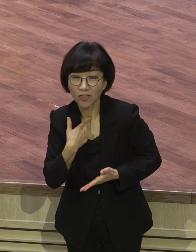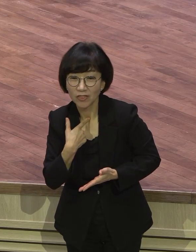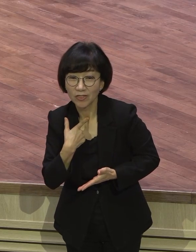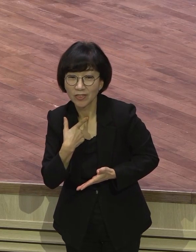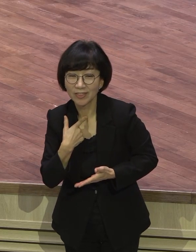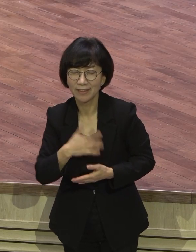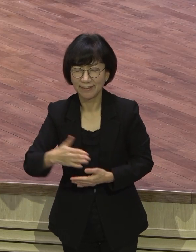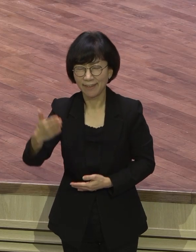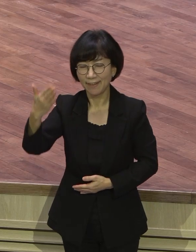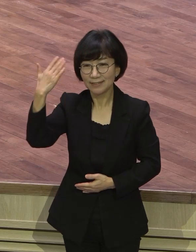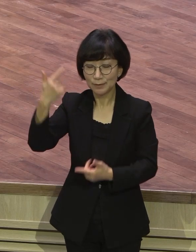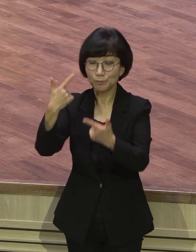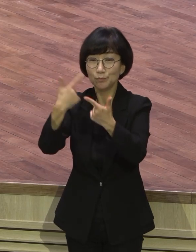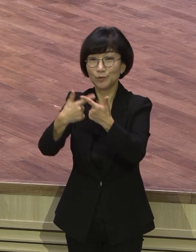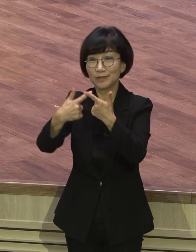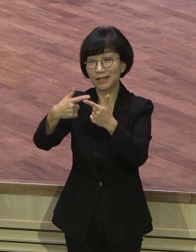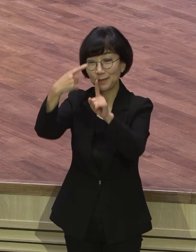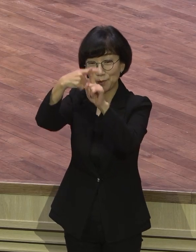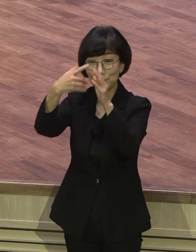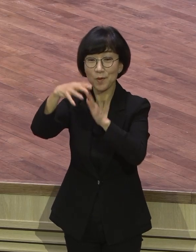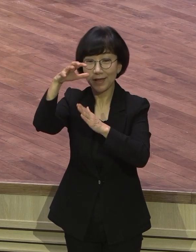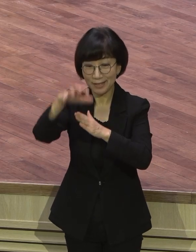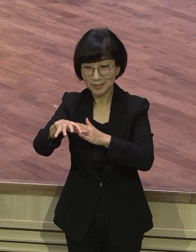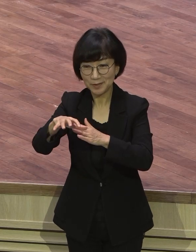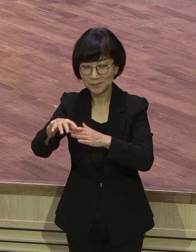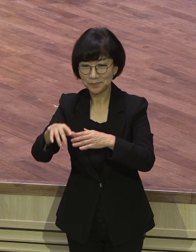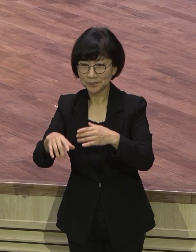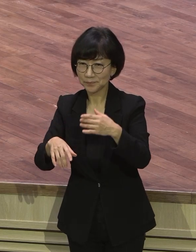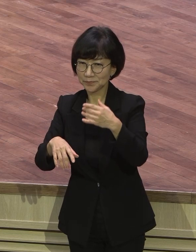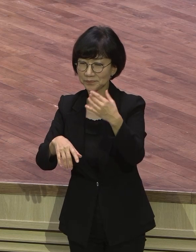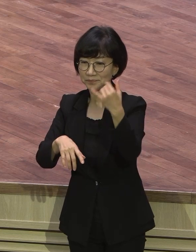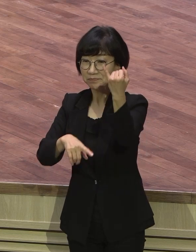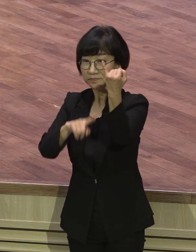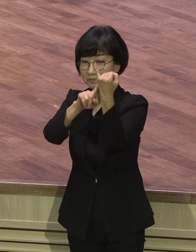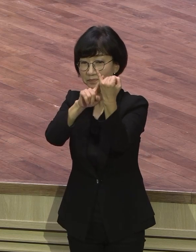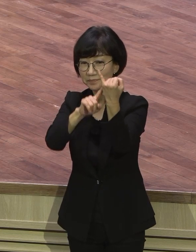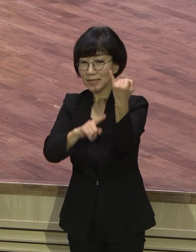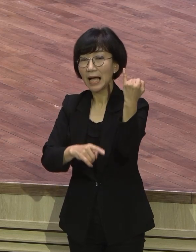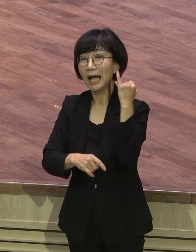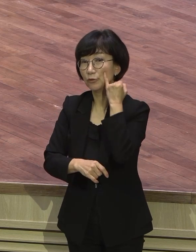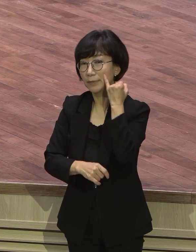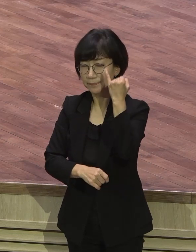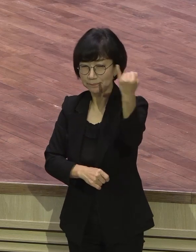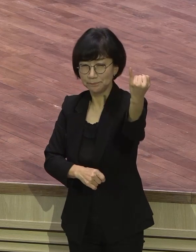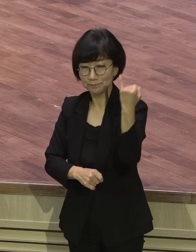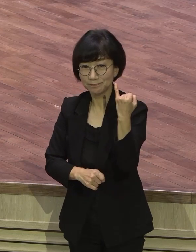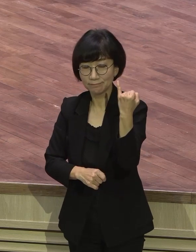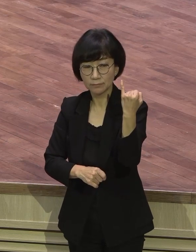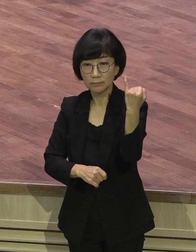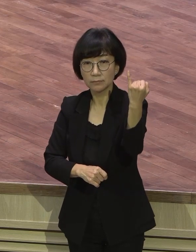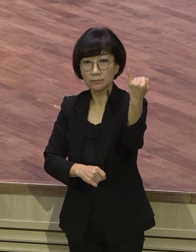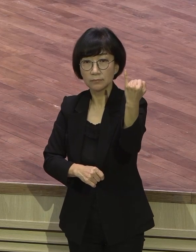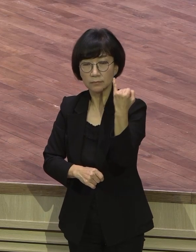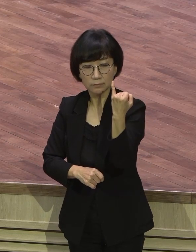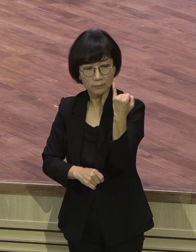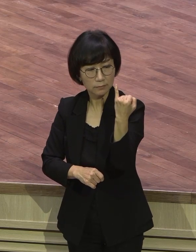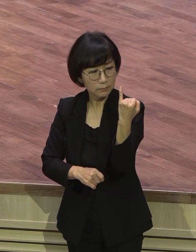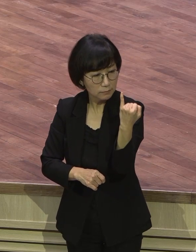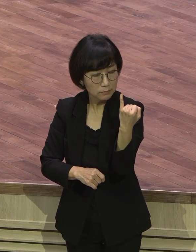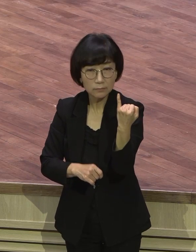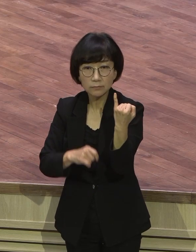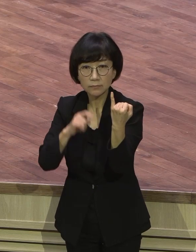옛날 수영로 했을 때 귀신이 귀신 들린 이 한복하는 아줌마가 귀신 들려가지고 갔더니 손가락 끝을